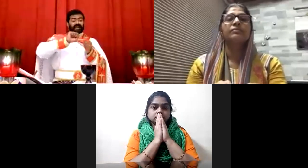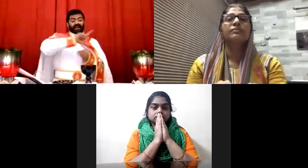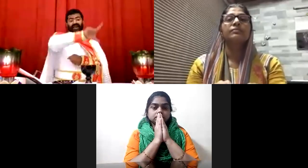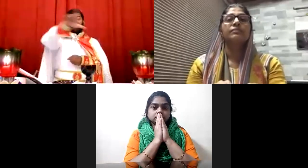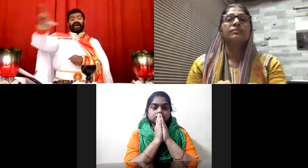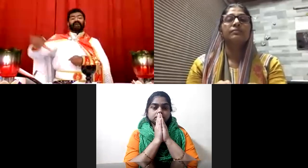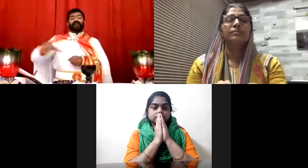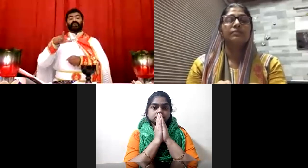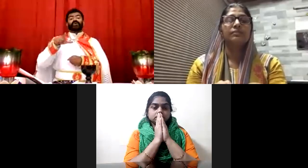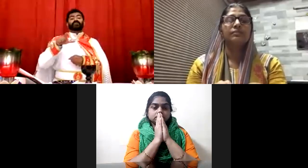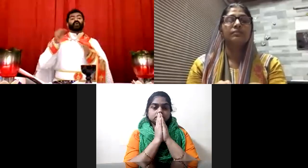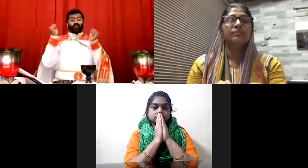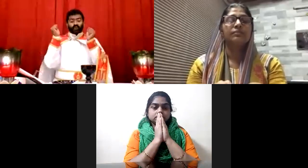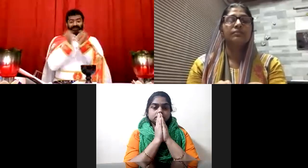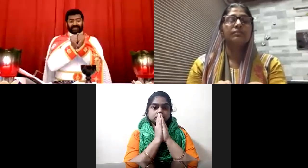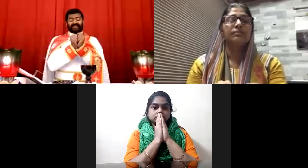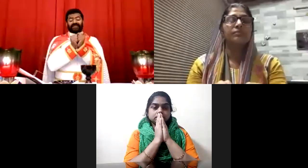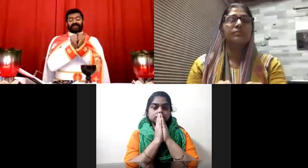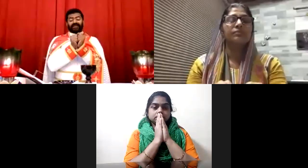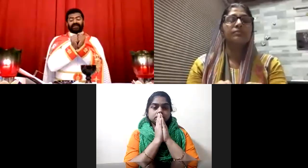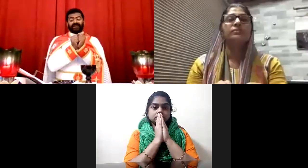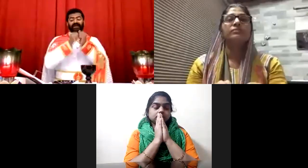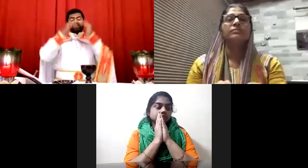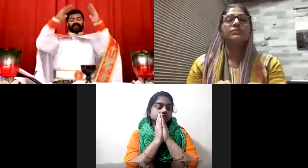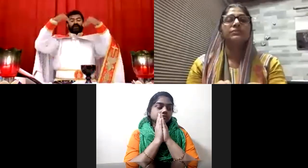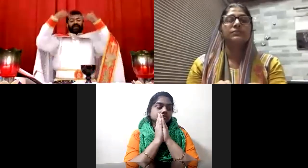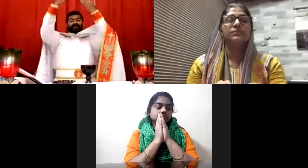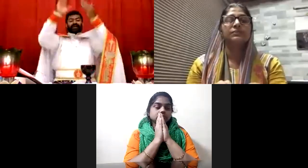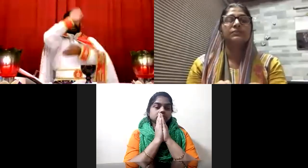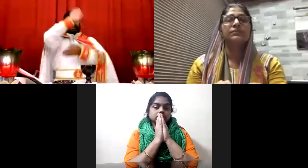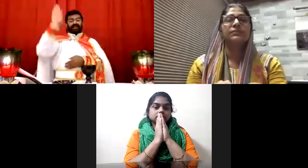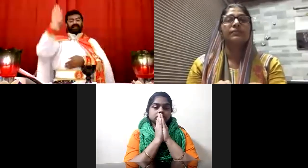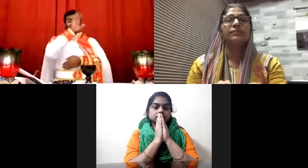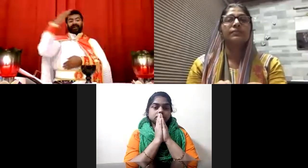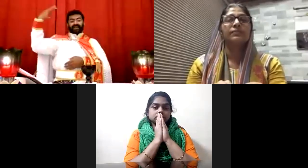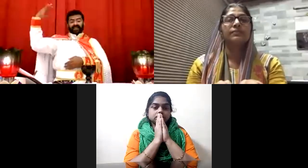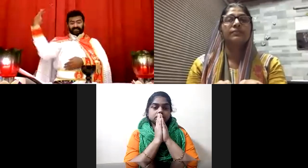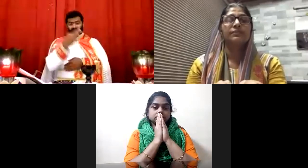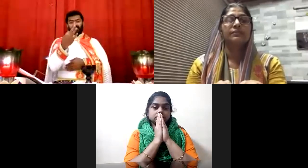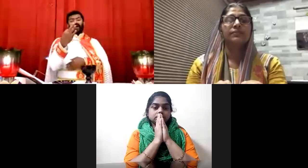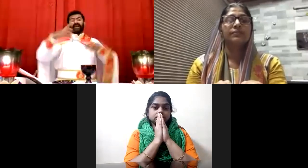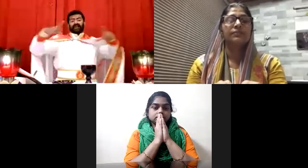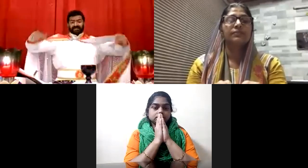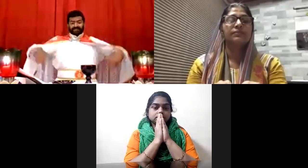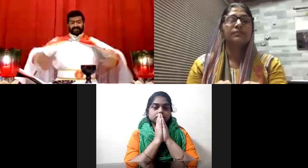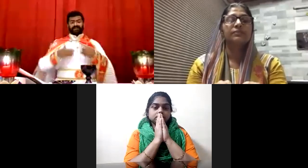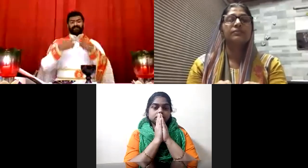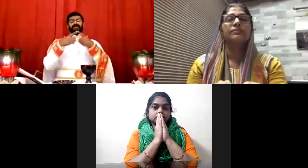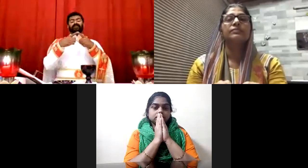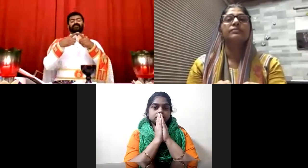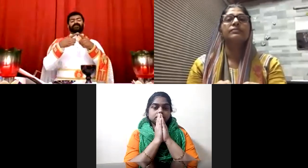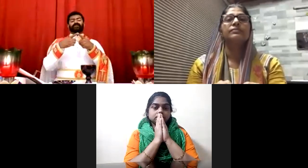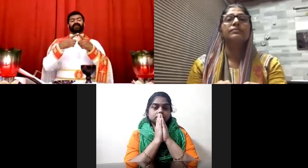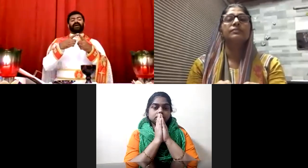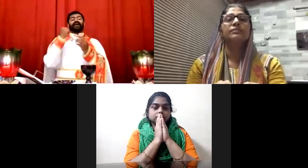പ്രീതിപ്പെടുത്തിയ എല്ലാവരോടും ഒന്നിച്ച് സ്വർഗ രാജ്യത്തിൽ നവമായ